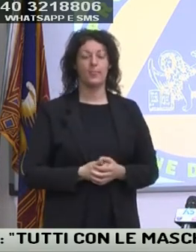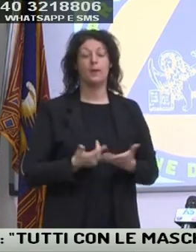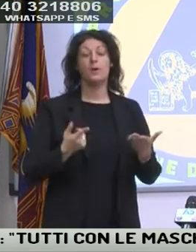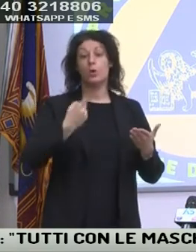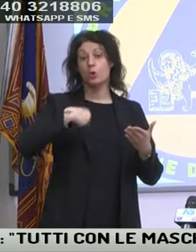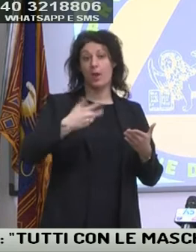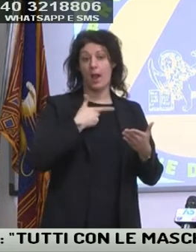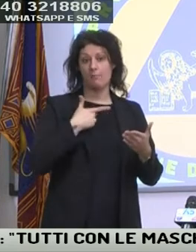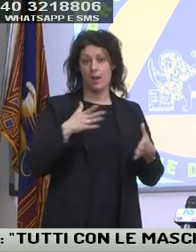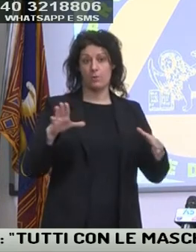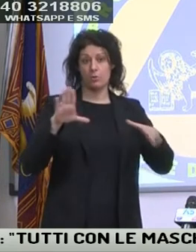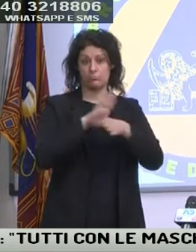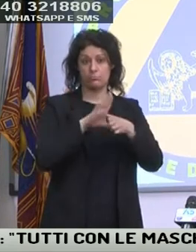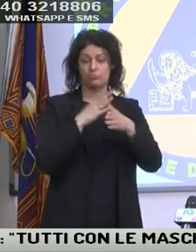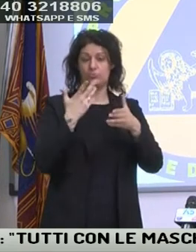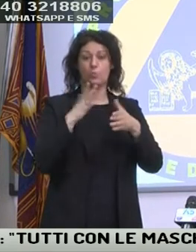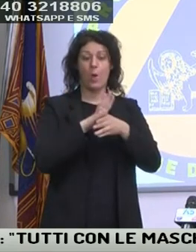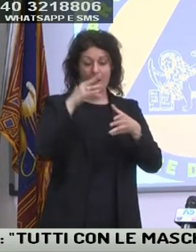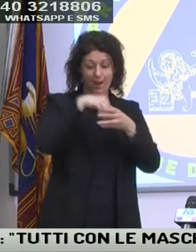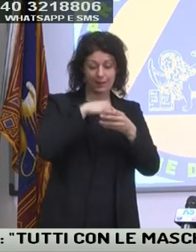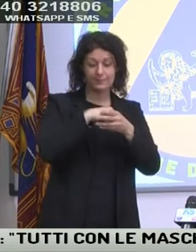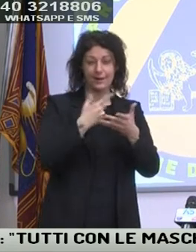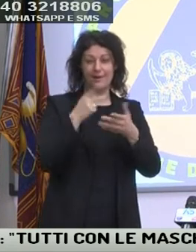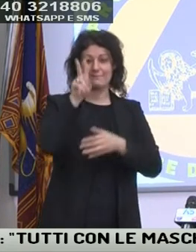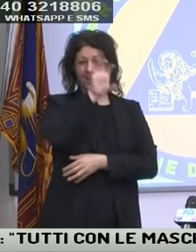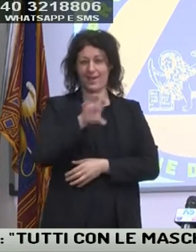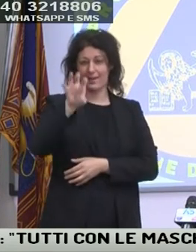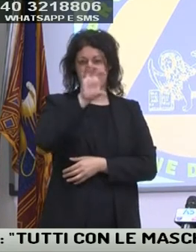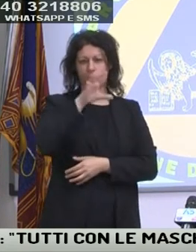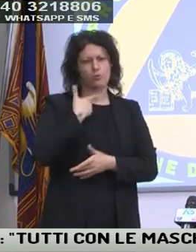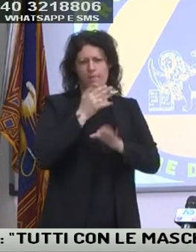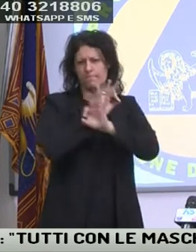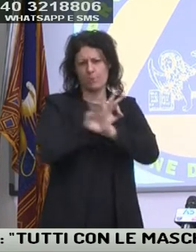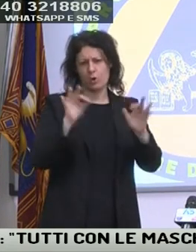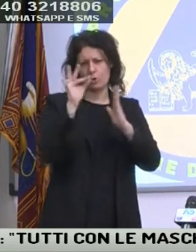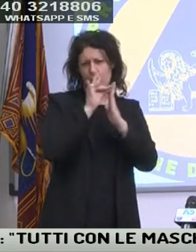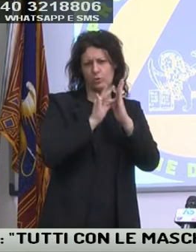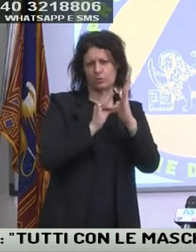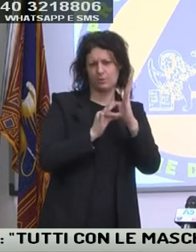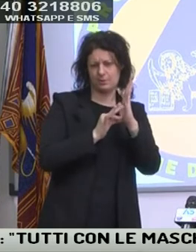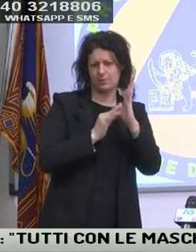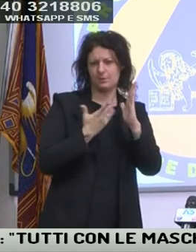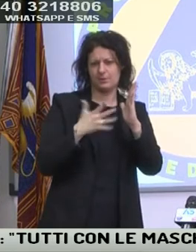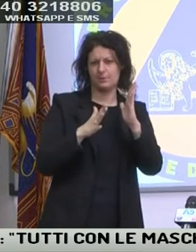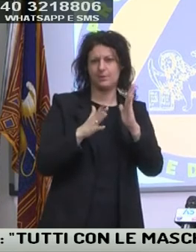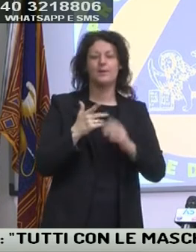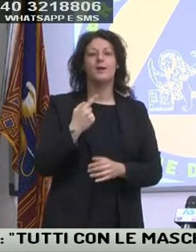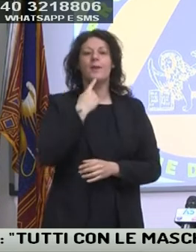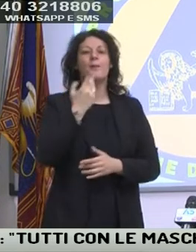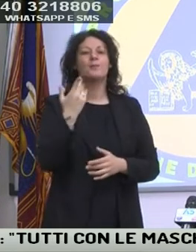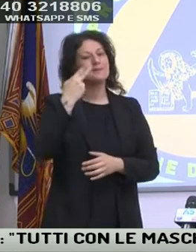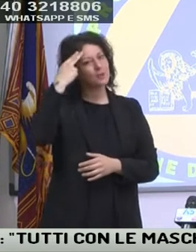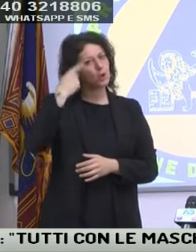della sanità del Veneto, le linee guida noi le abbiamo scritte, quando io vi dicevo non voglio i bussolotti in plessiglass perché dicevo che noi non li